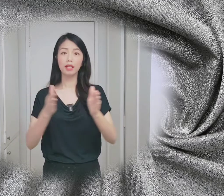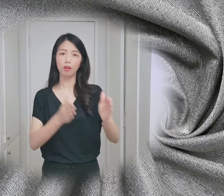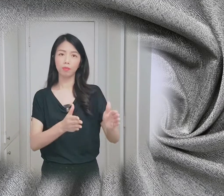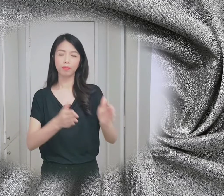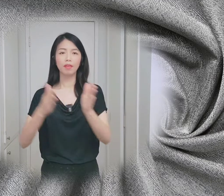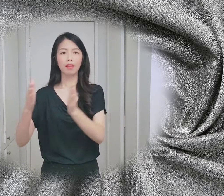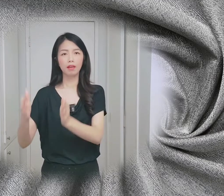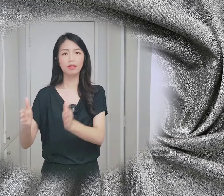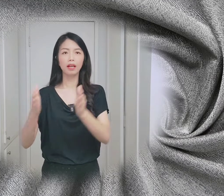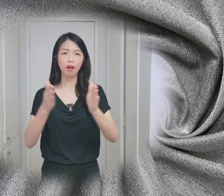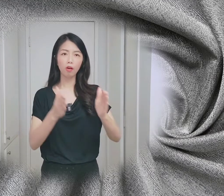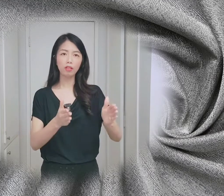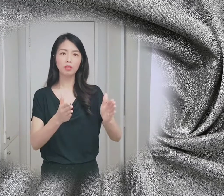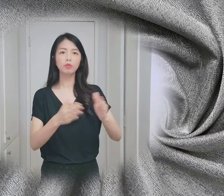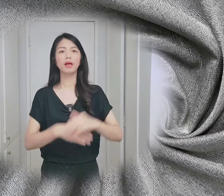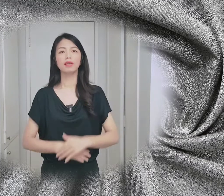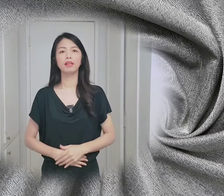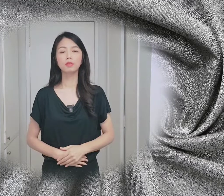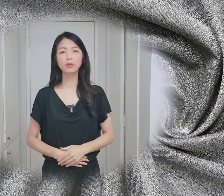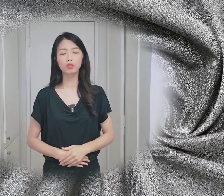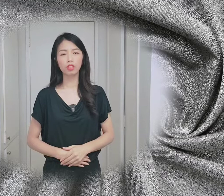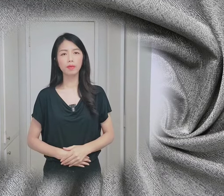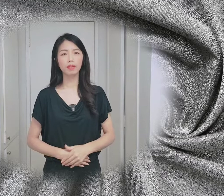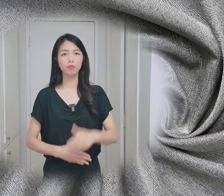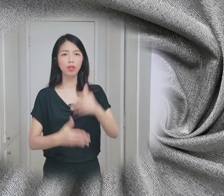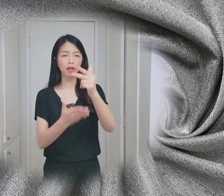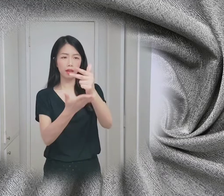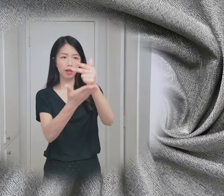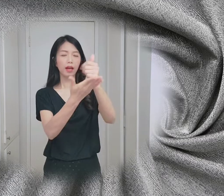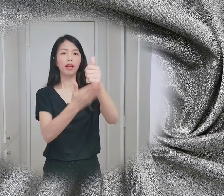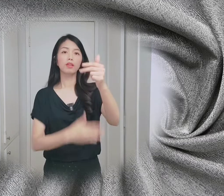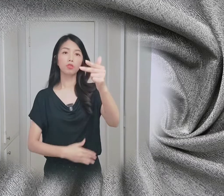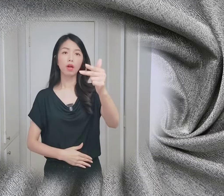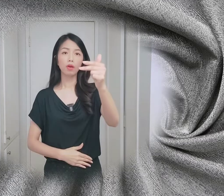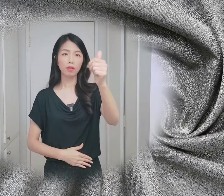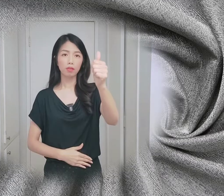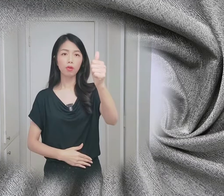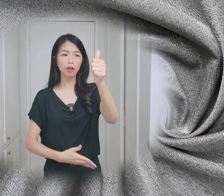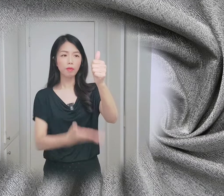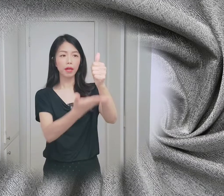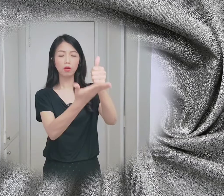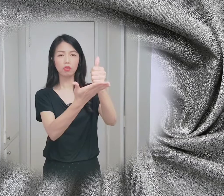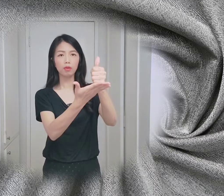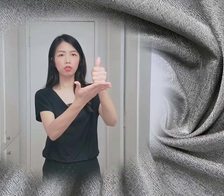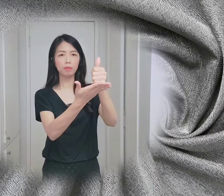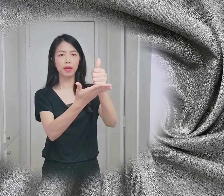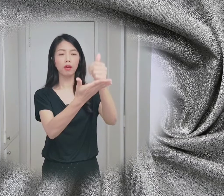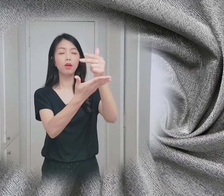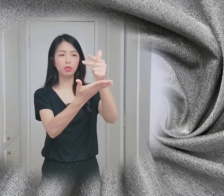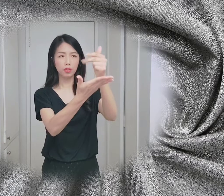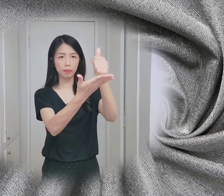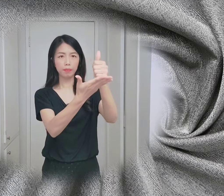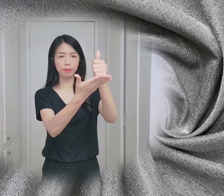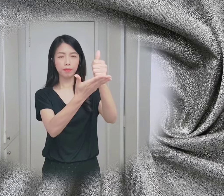돼요. 차려. 차려 그분 맞으리. 그분은 주님이기 때문에 아까 주라고 하는 뜻의 수어에 받쳐주시면